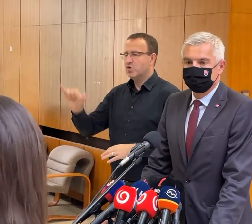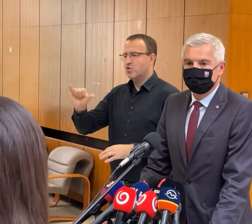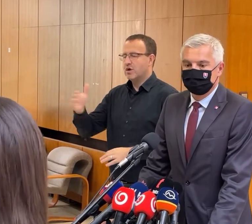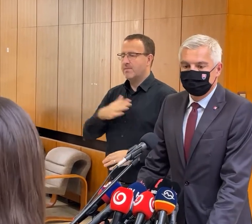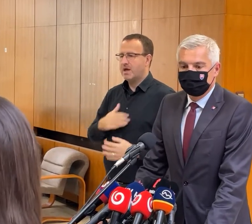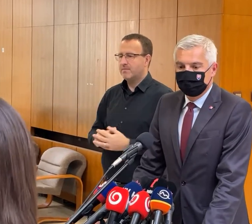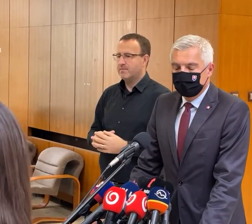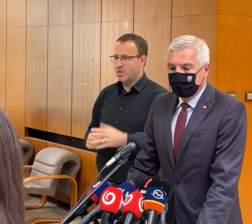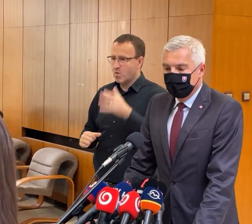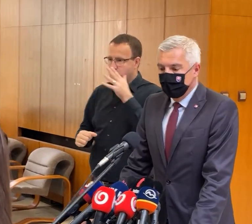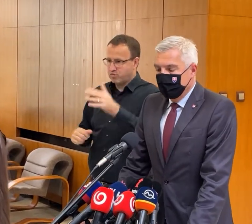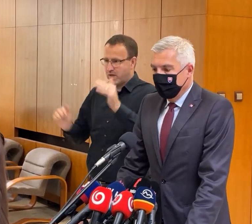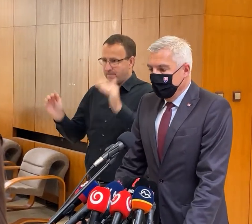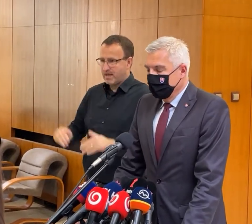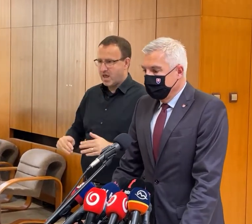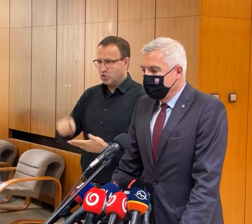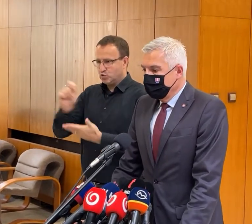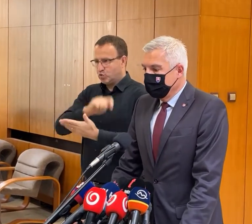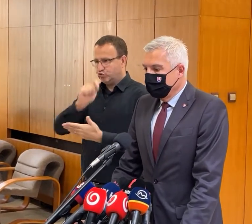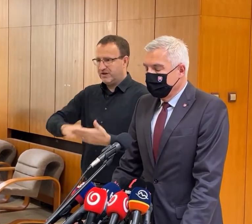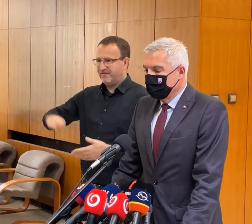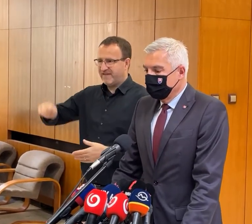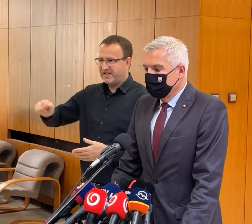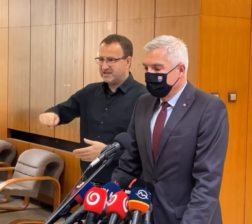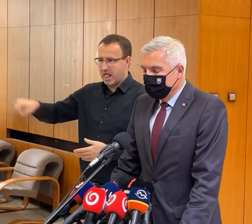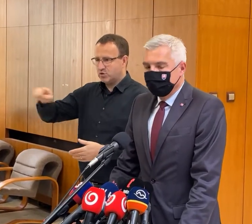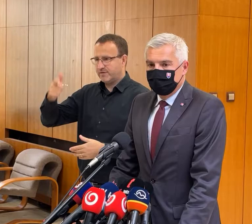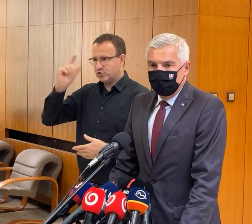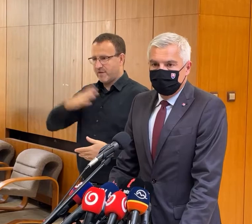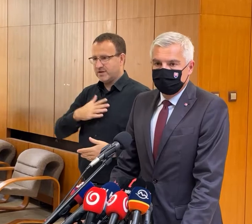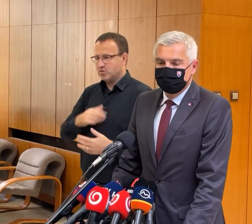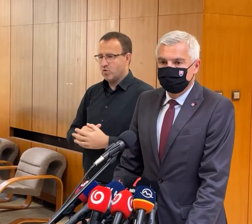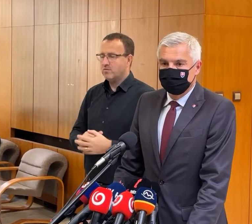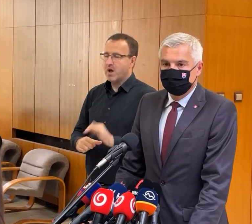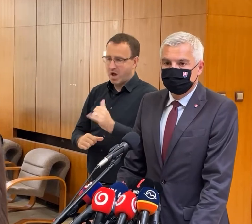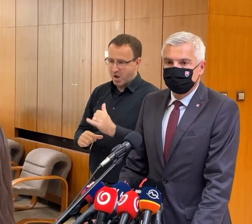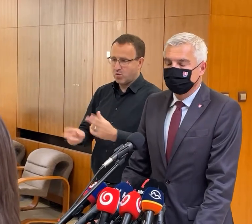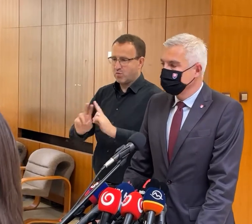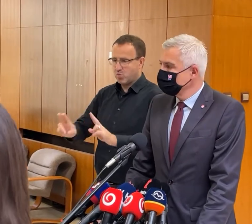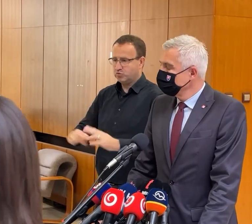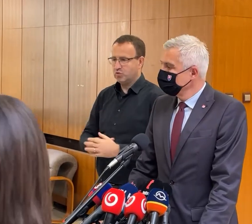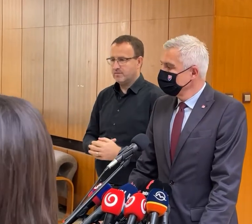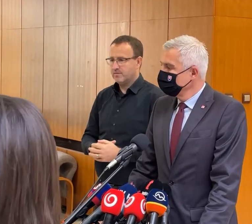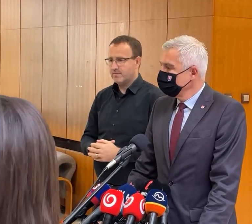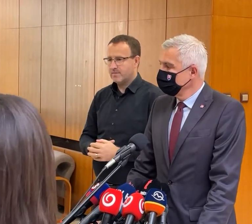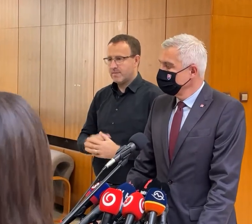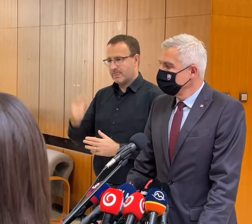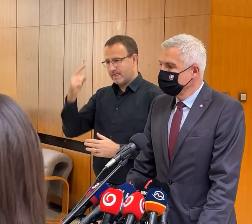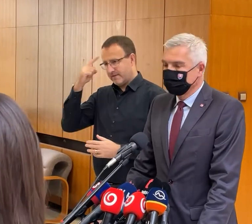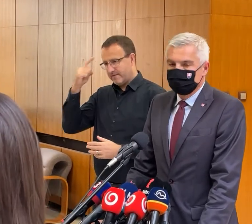znamená dôležitý konzulátov napríklad? Alebo... Aj to je v hre. Aj viete možno...